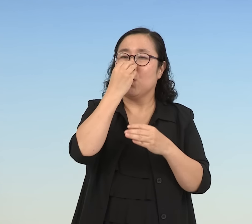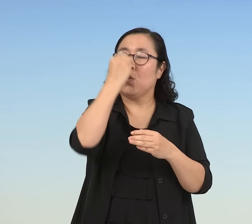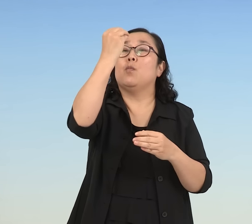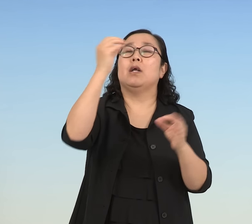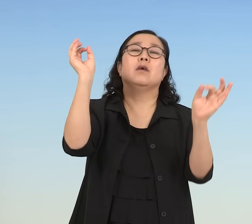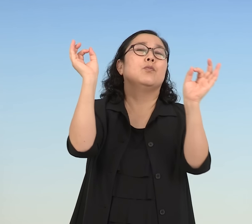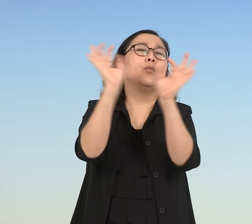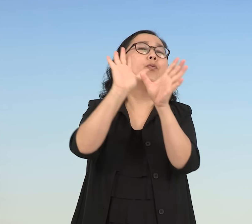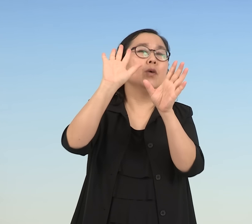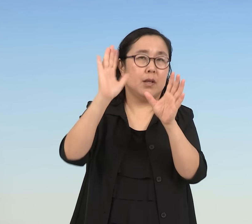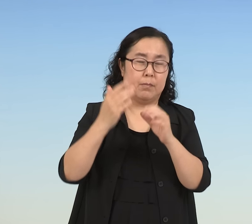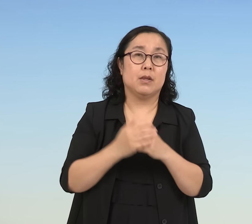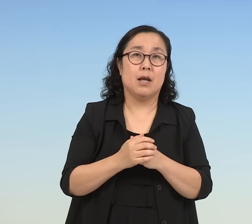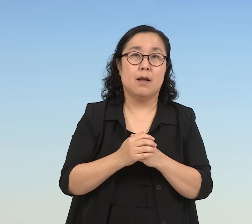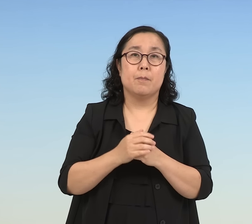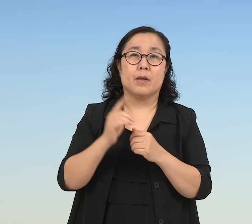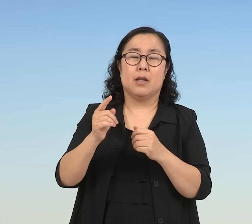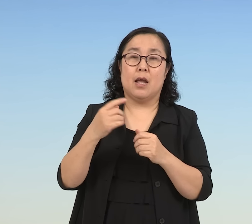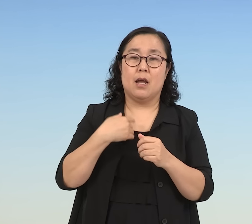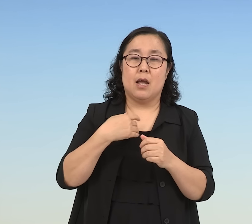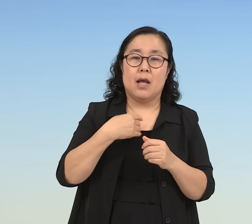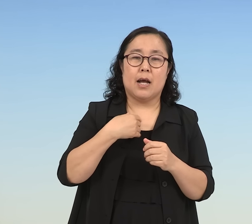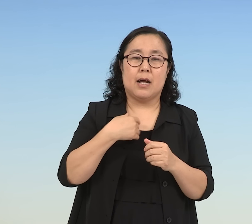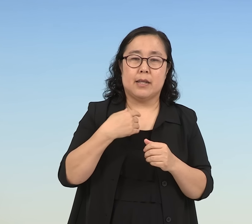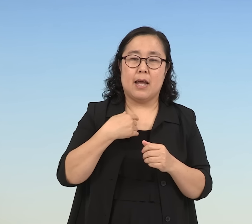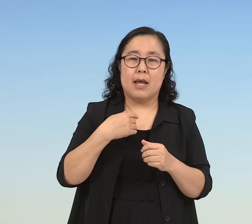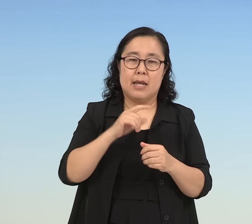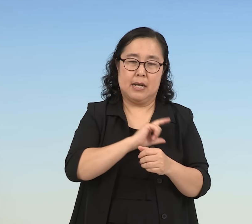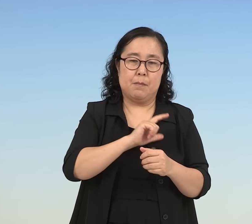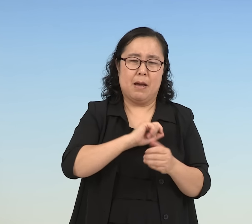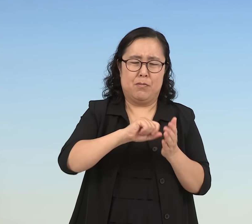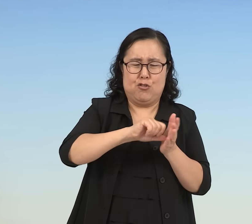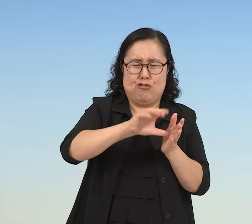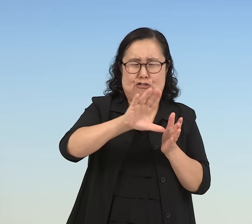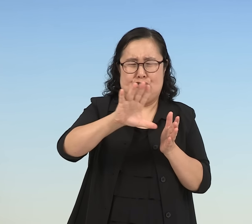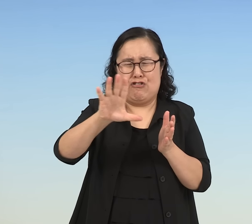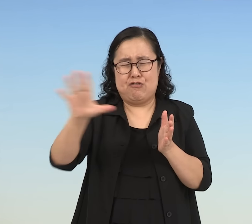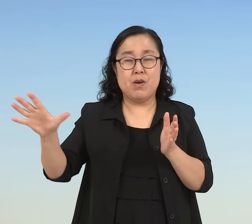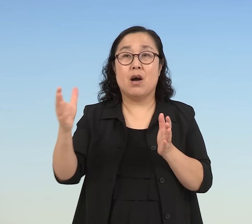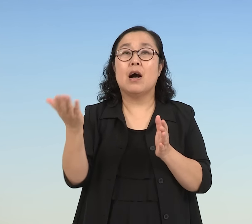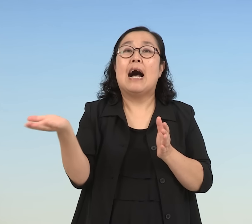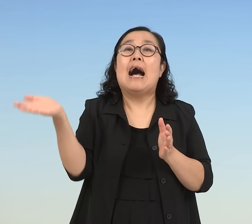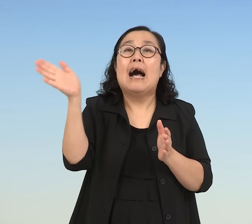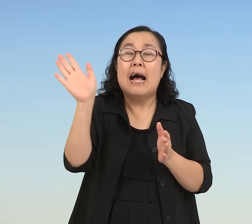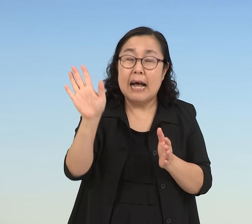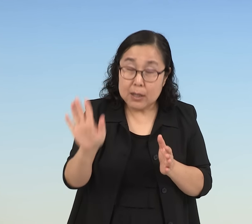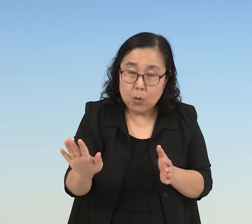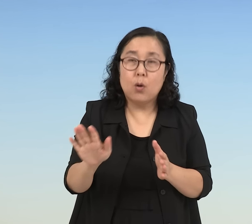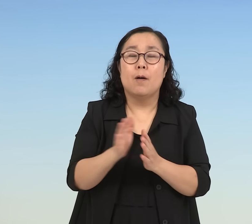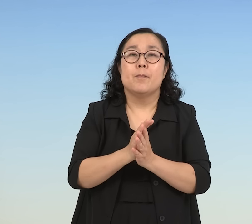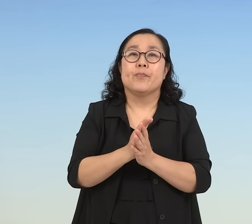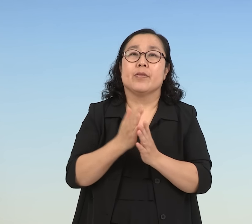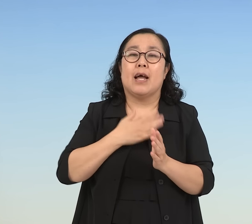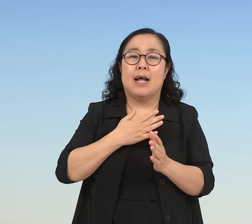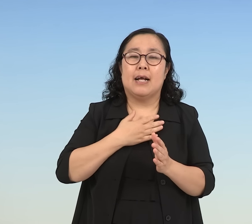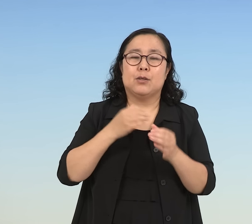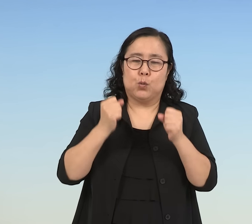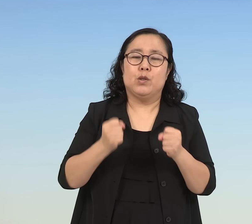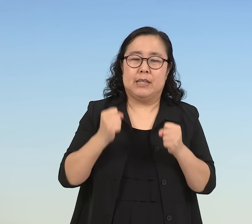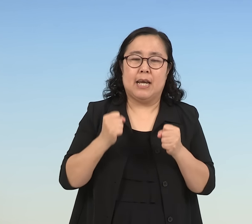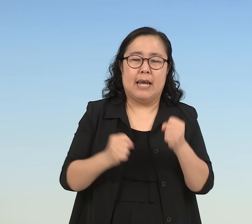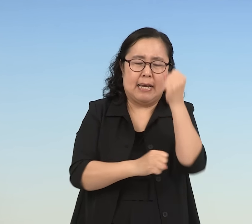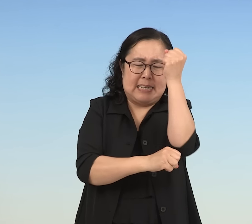이 찬수라는 이름 뒤에 붙는 그 타이틀이 아무리 화려한들 내 존재 자체가 이게 들풀 같은 시들기 쉬운